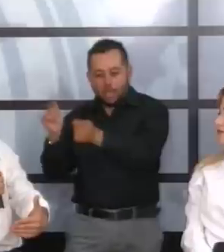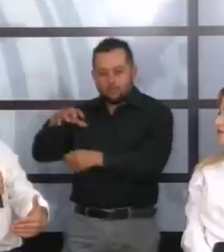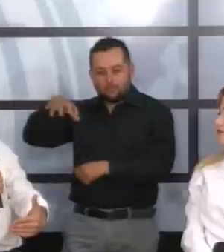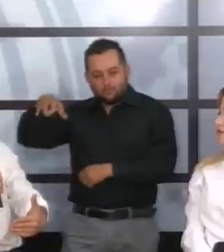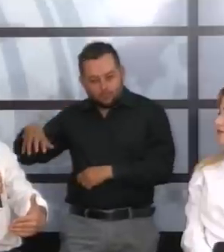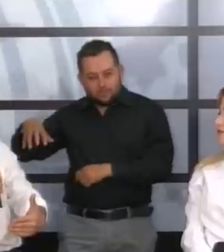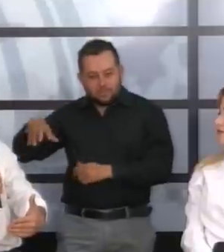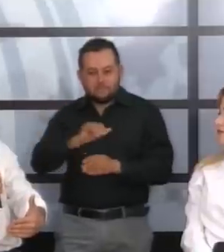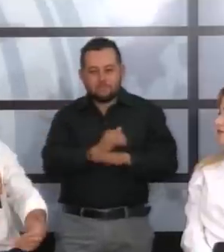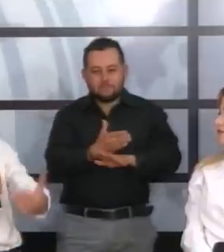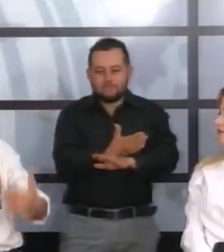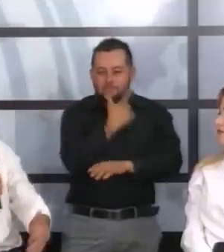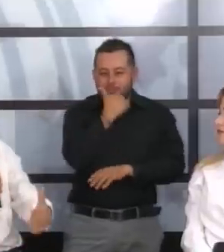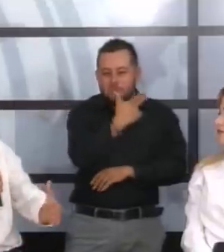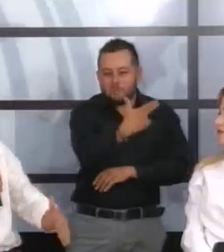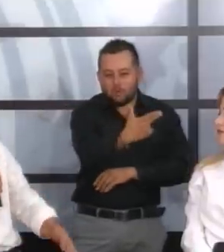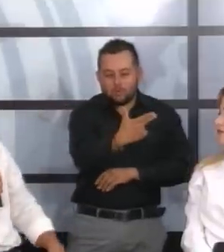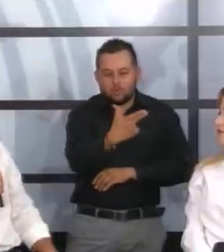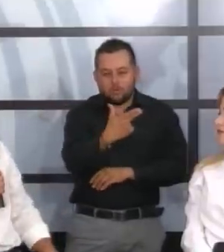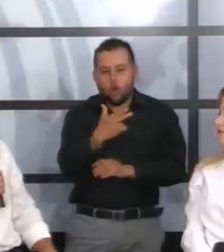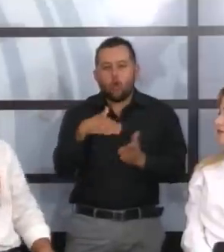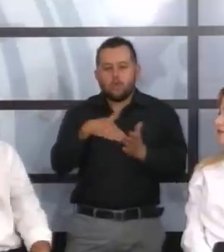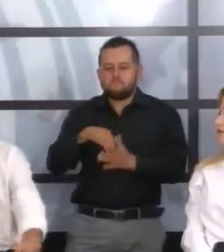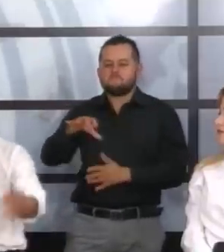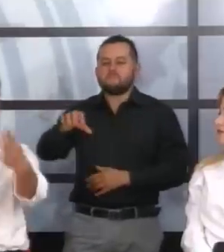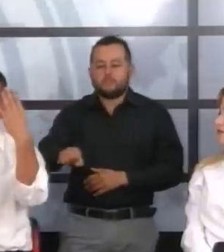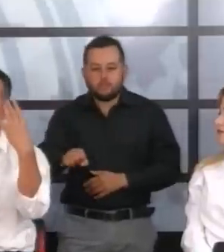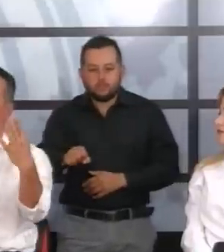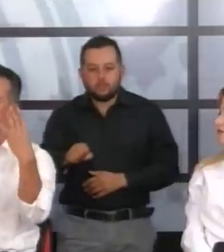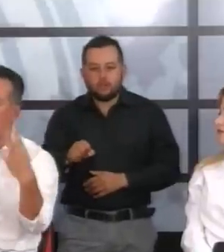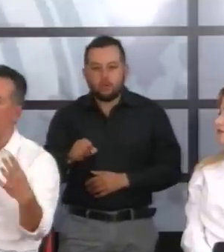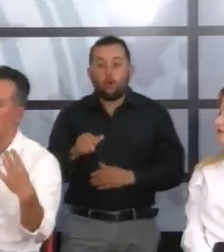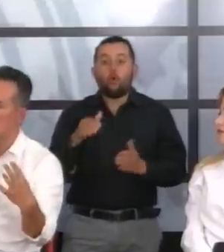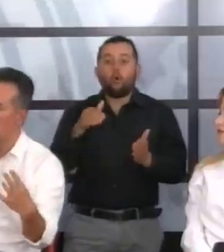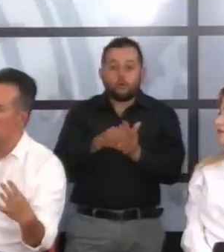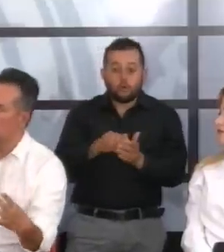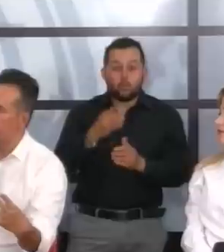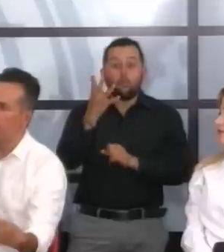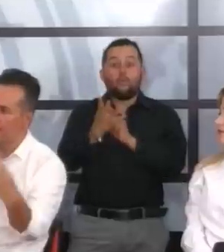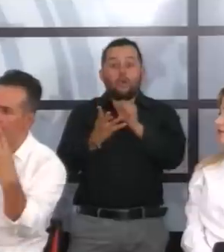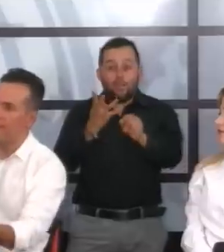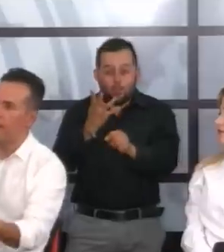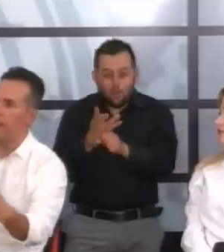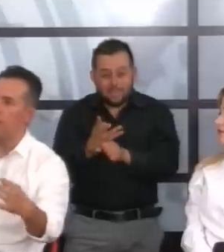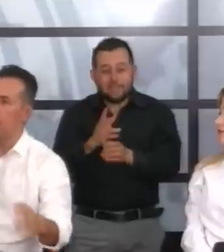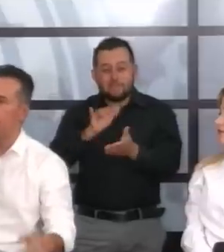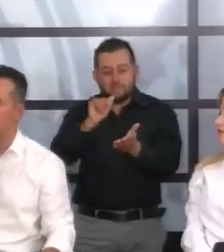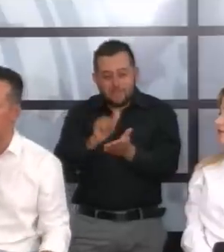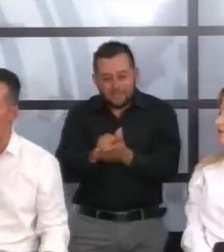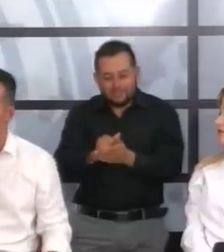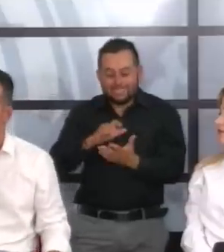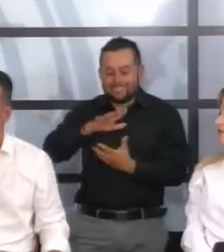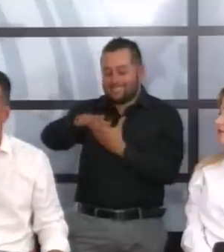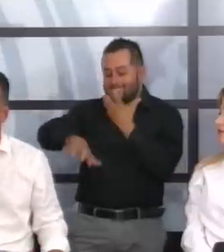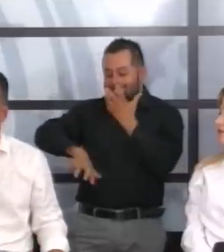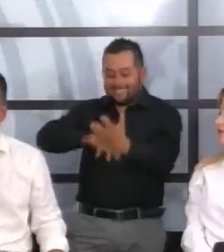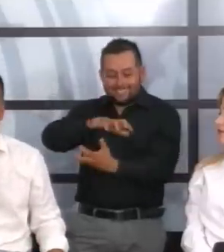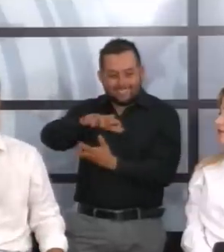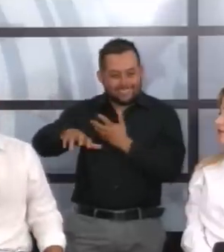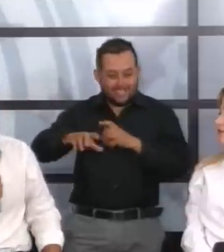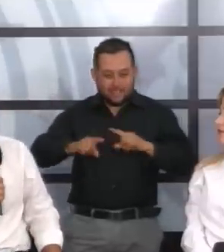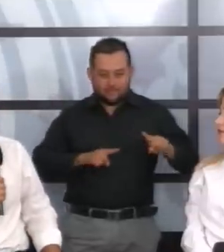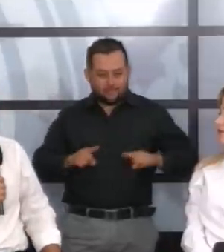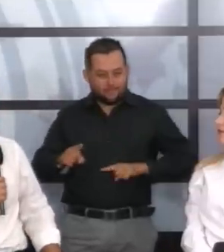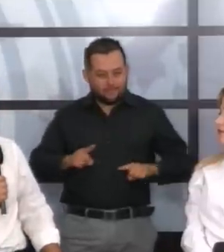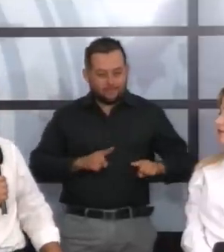continuismo conquistara nuevamente el poder y tuviéramos otra vez 4 años de desastre administrativo desde la